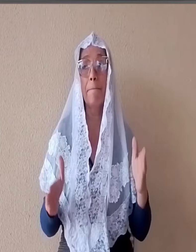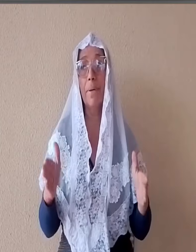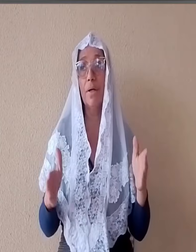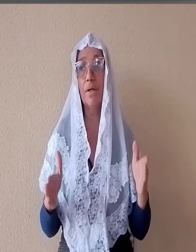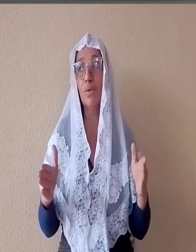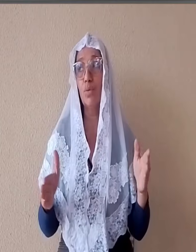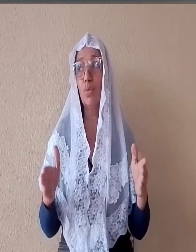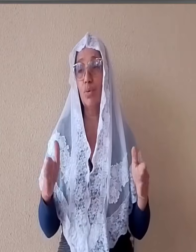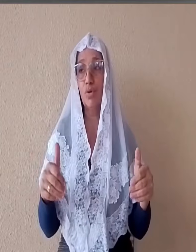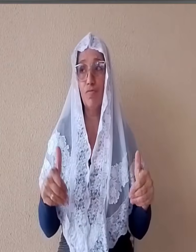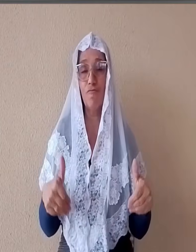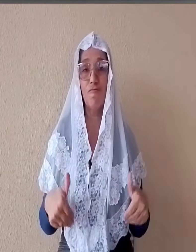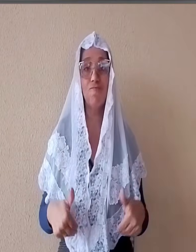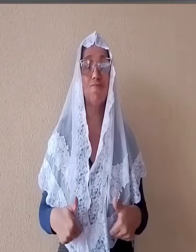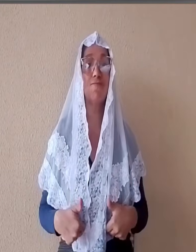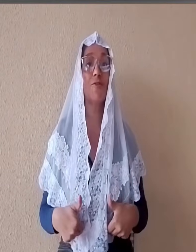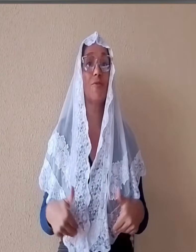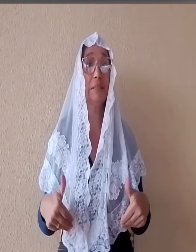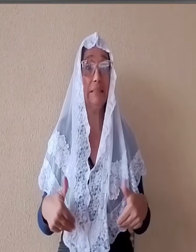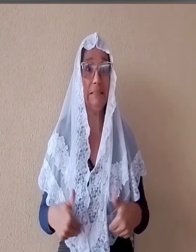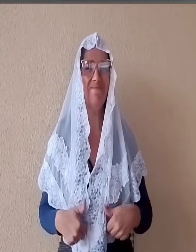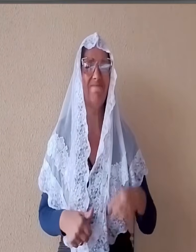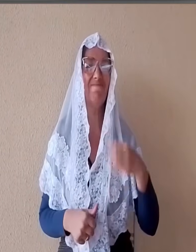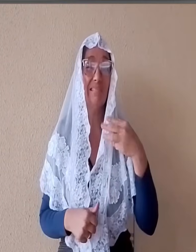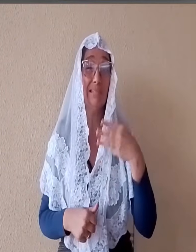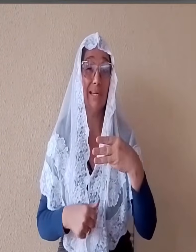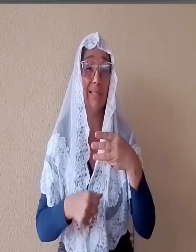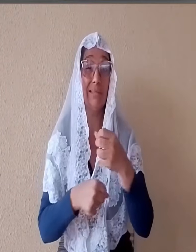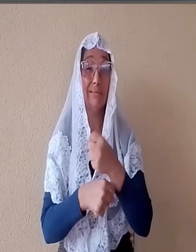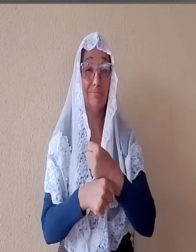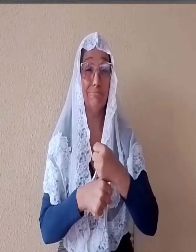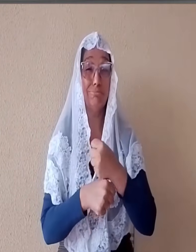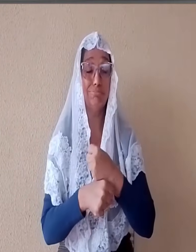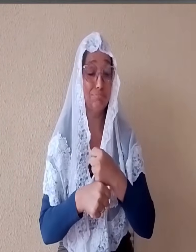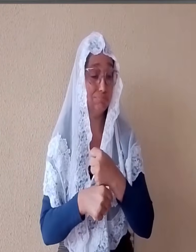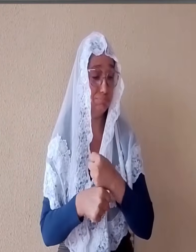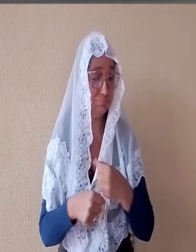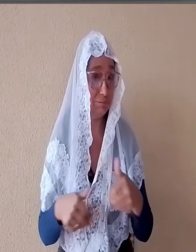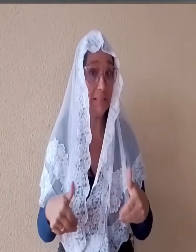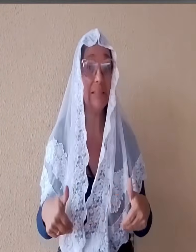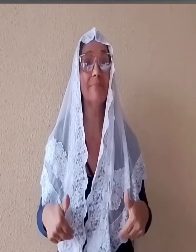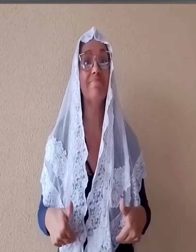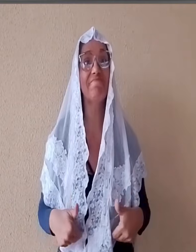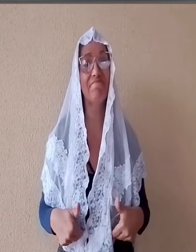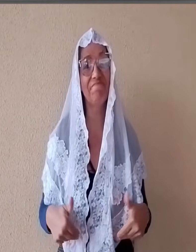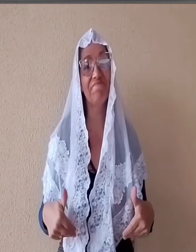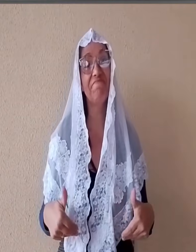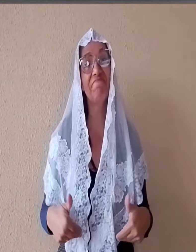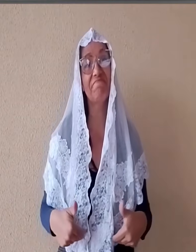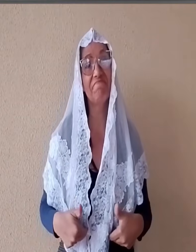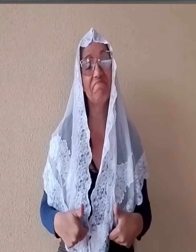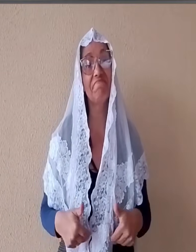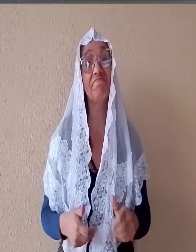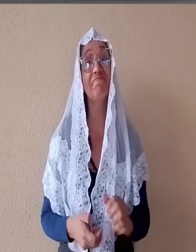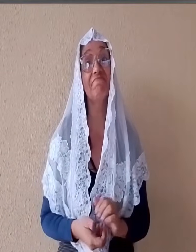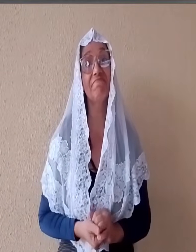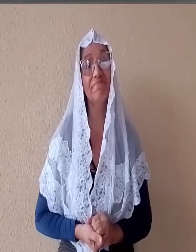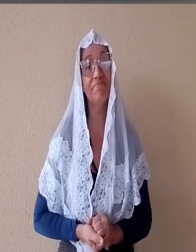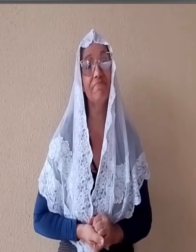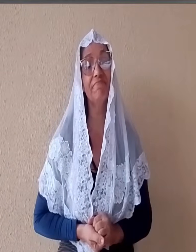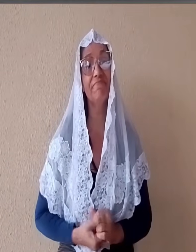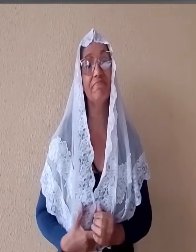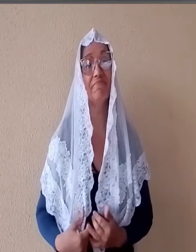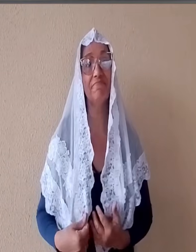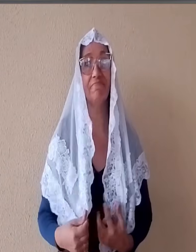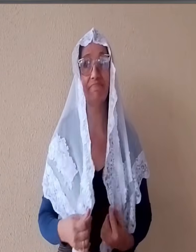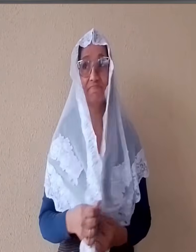3 anos, irmãos, como nós lemos na palavra. E de repente, Davi foi consultar ao